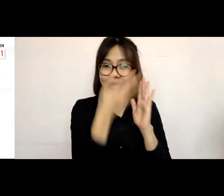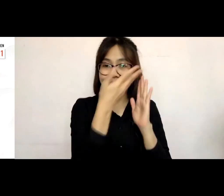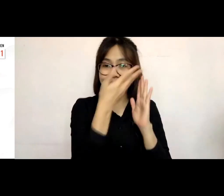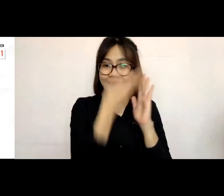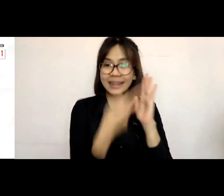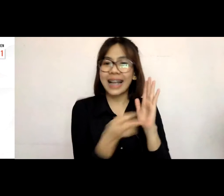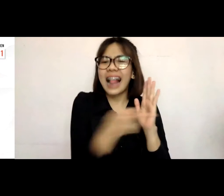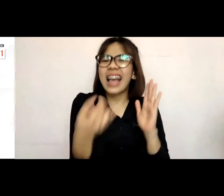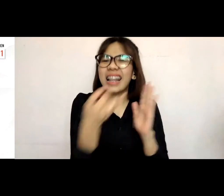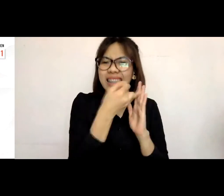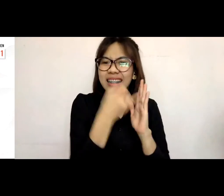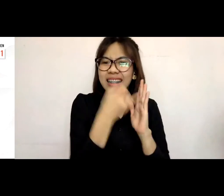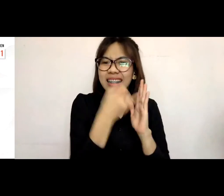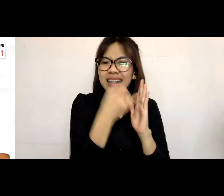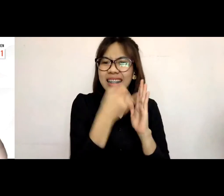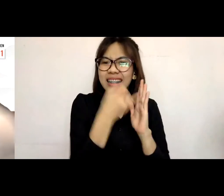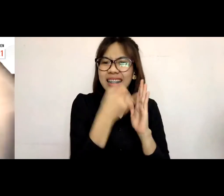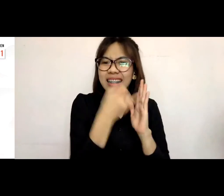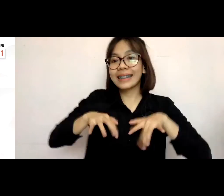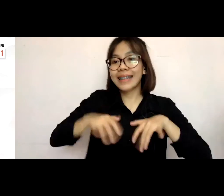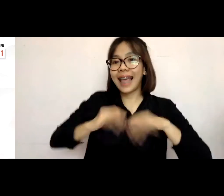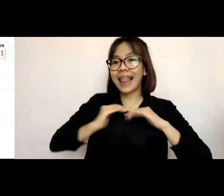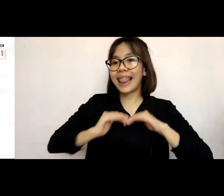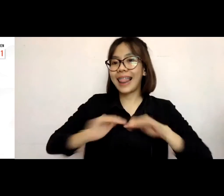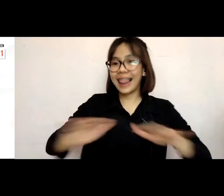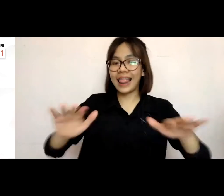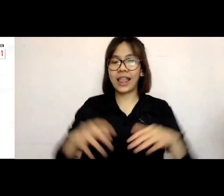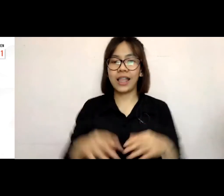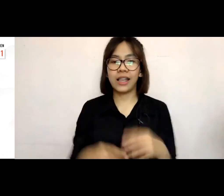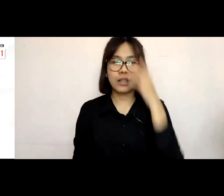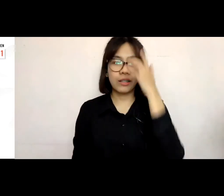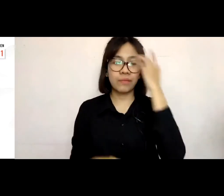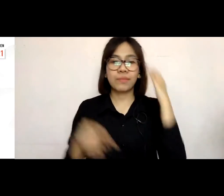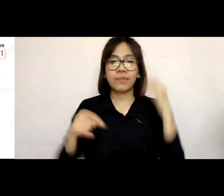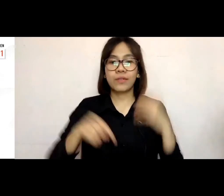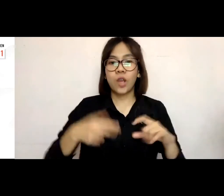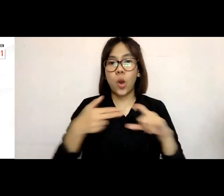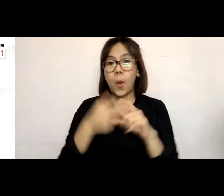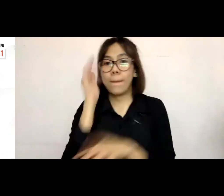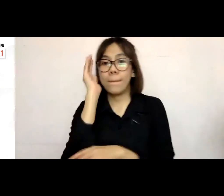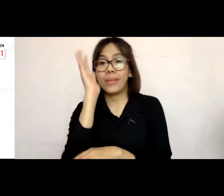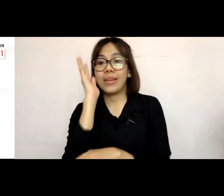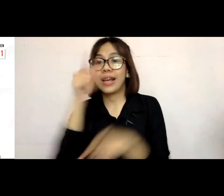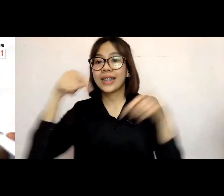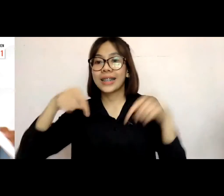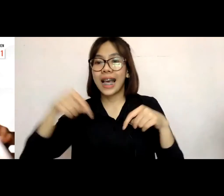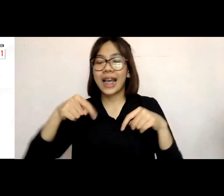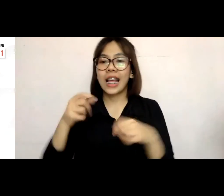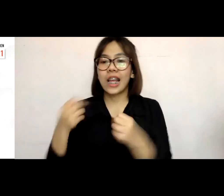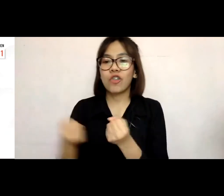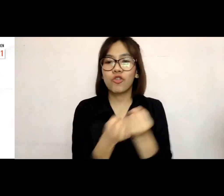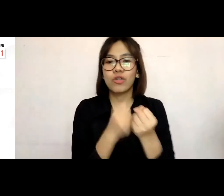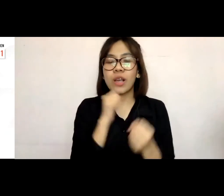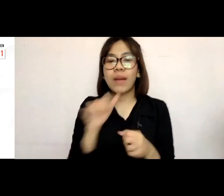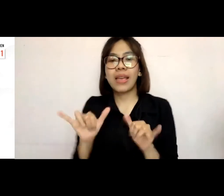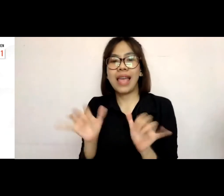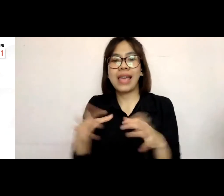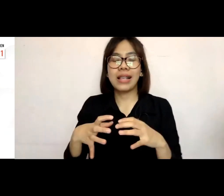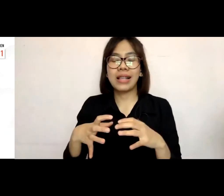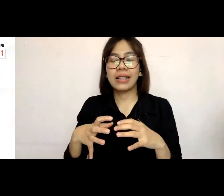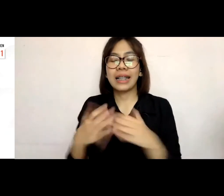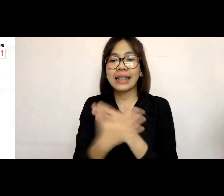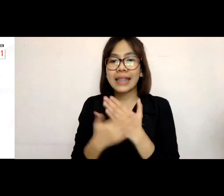box ya. Oke, webinar kali ini diselenggarakan oleh Yayasan Sayangi Tunas Cilik, partner of Save